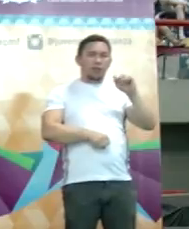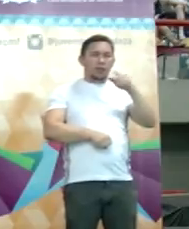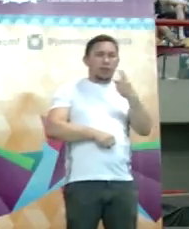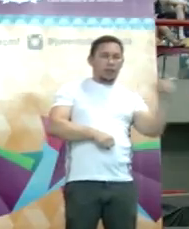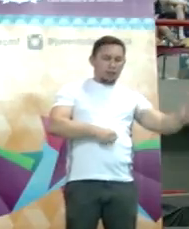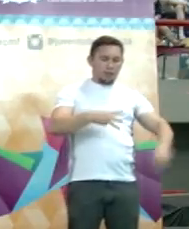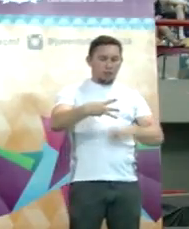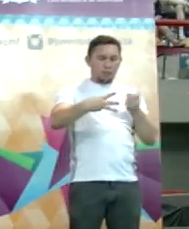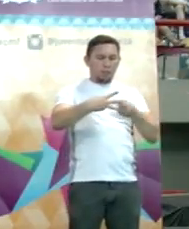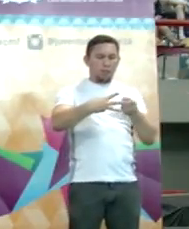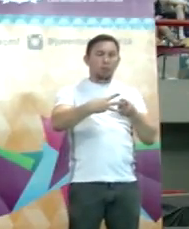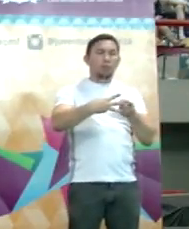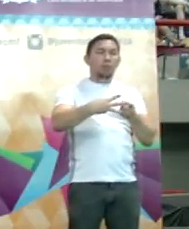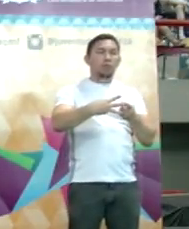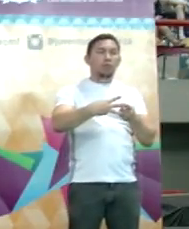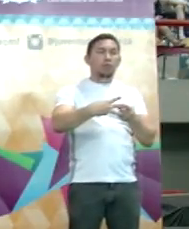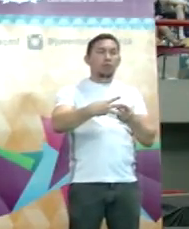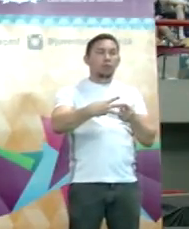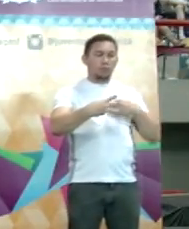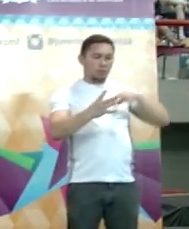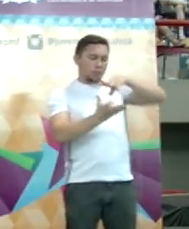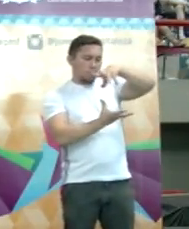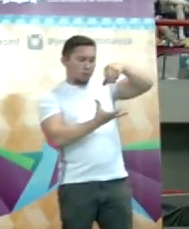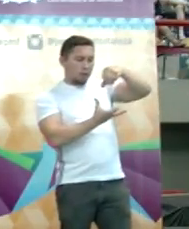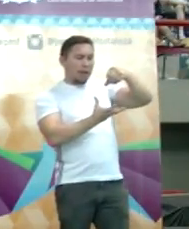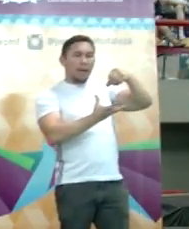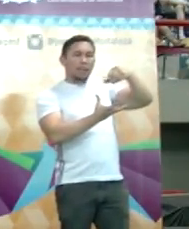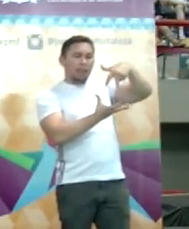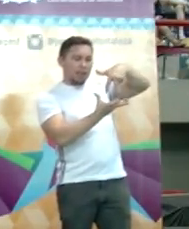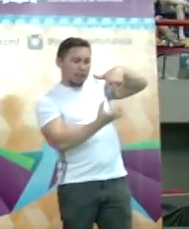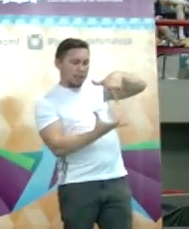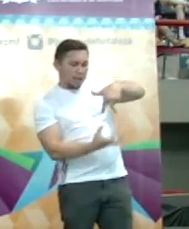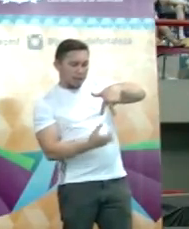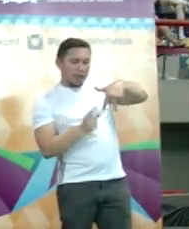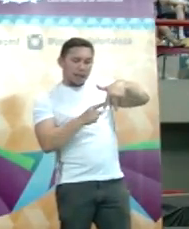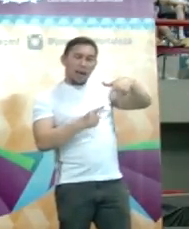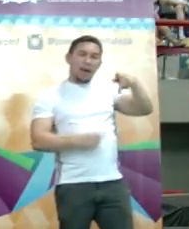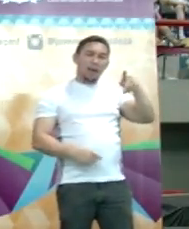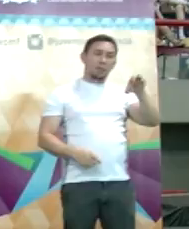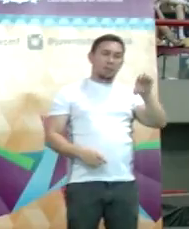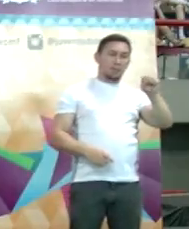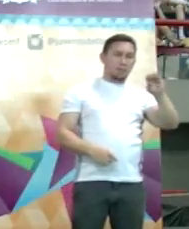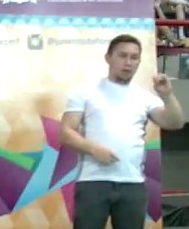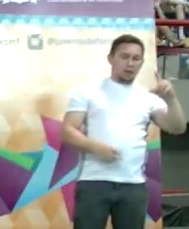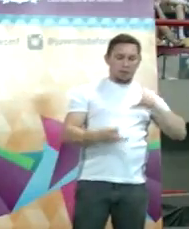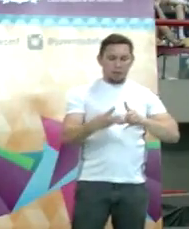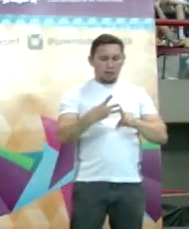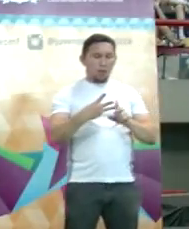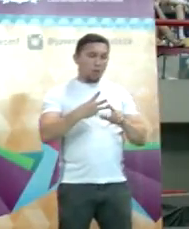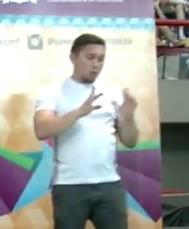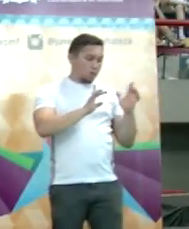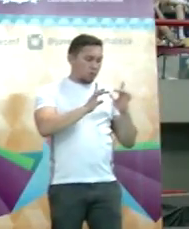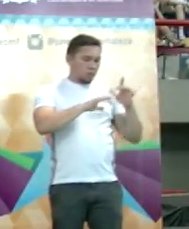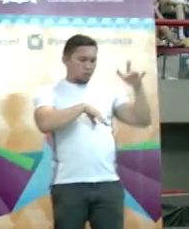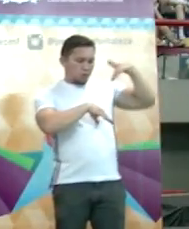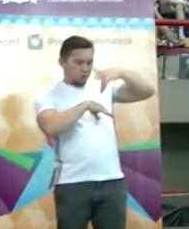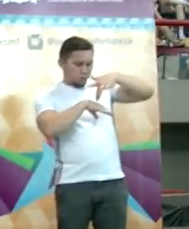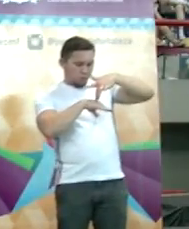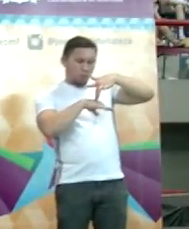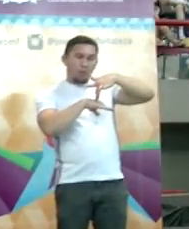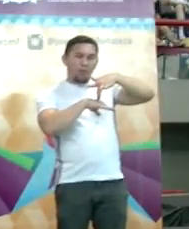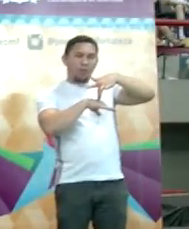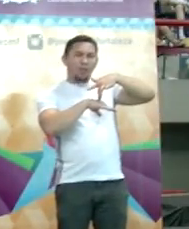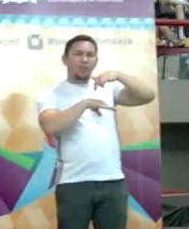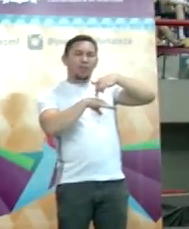Tração. Força que a terra puxa a gente. E a força de contato com superfícies. E a normal